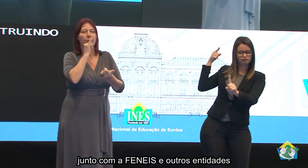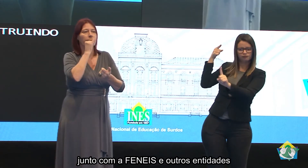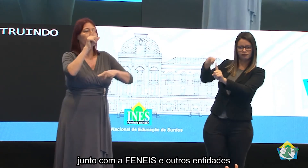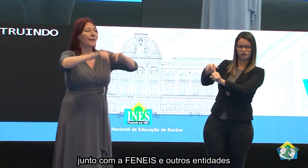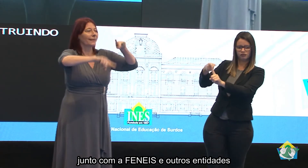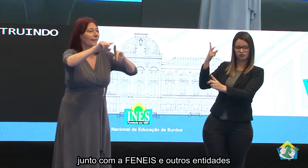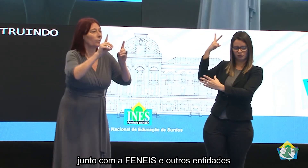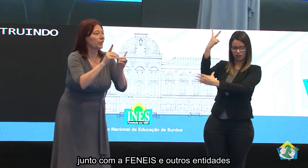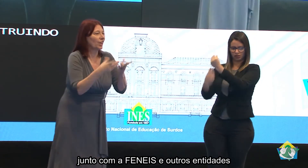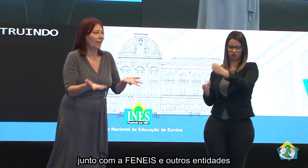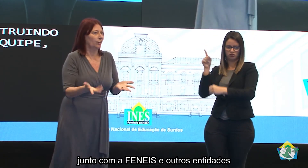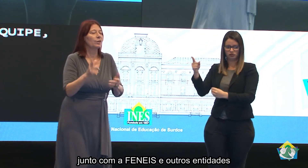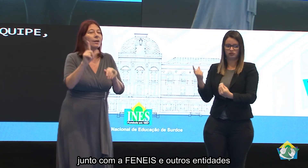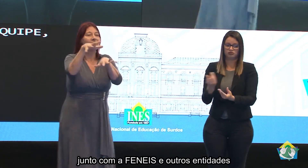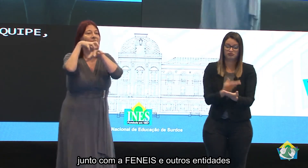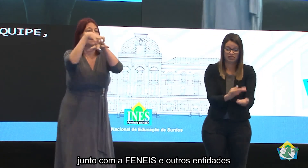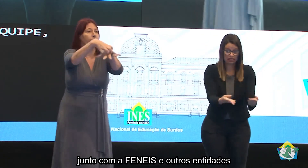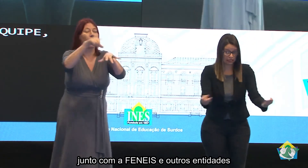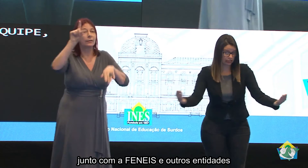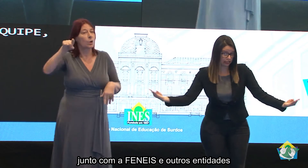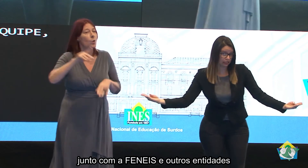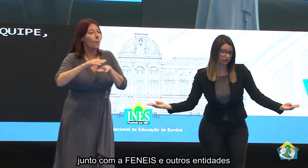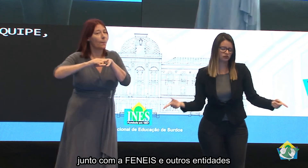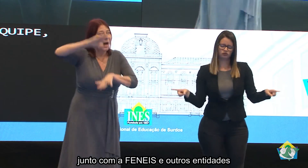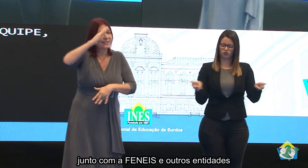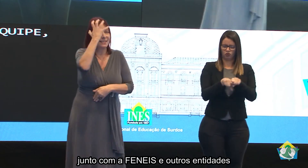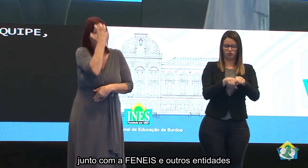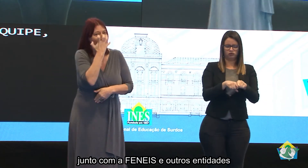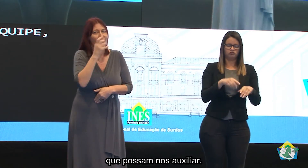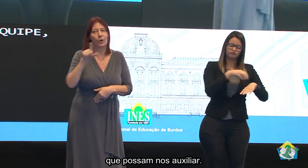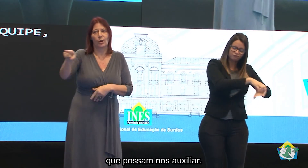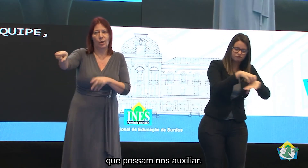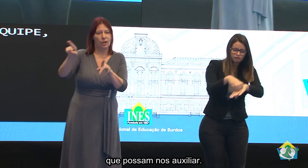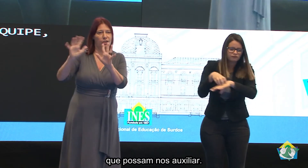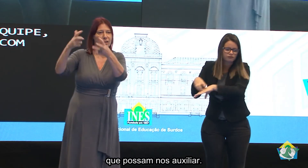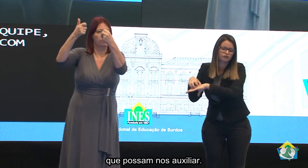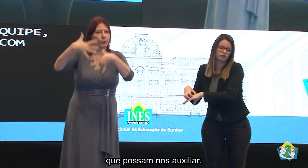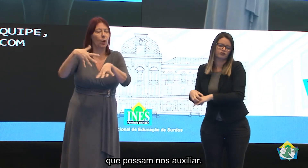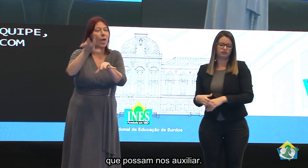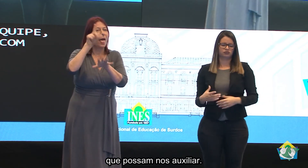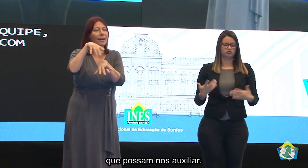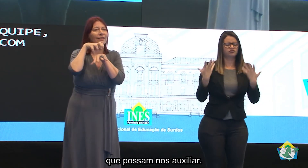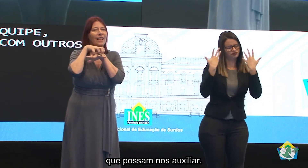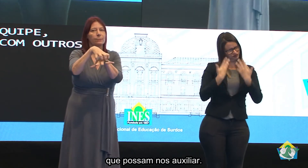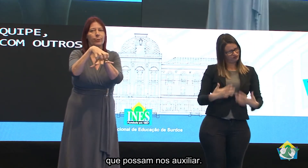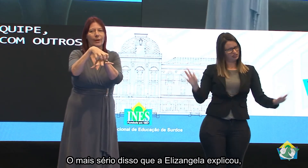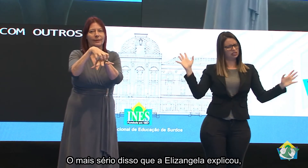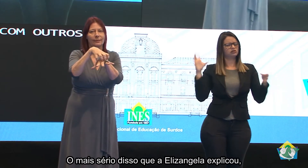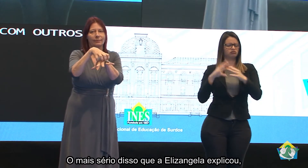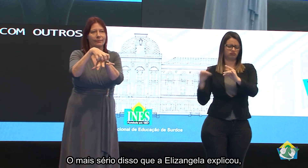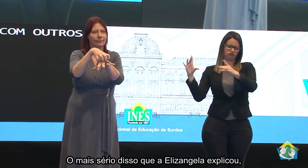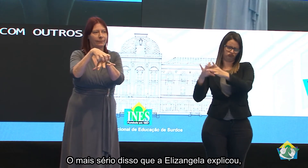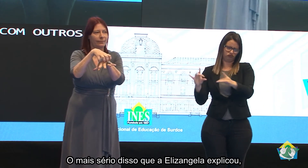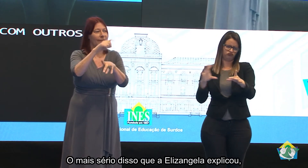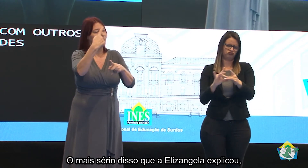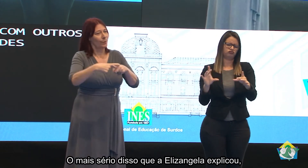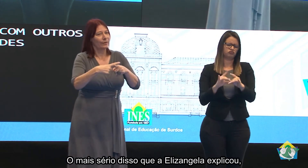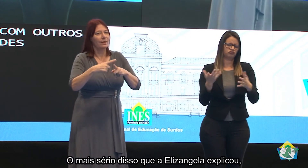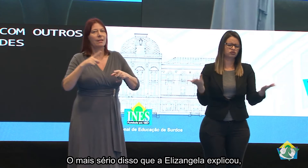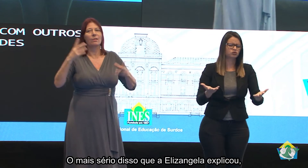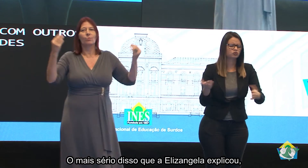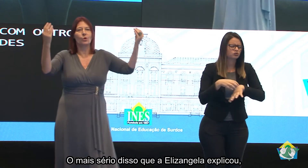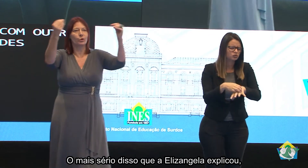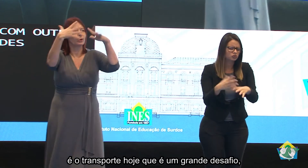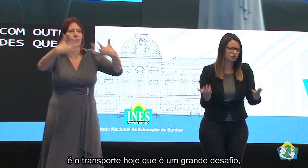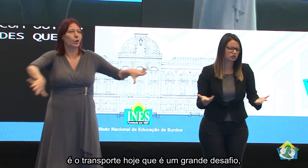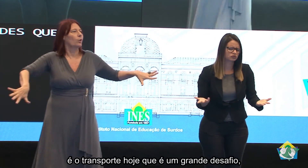a FENEIS e com outros órgãos, outras entidades que possam nos auxiliar. O mais sério disso que